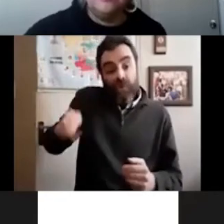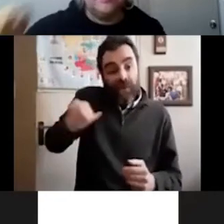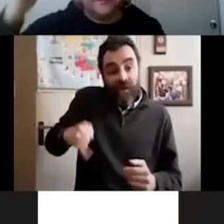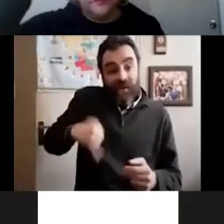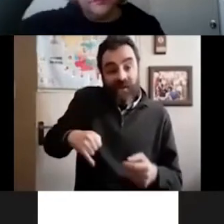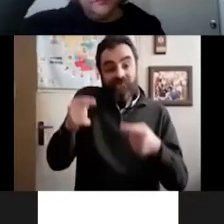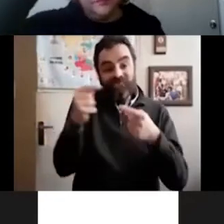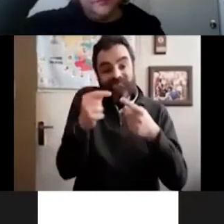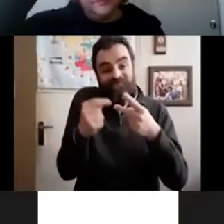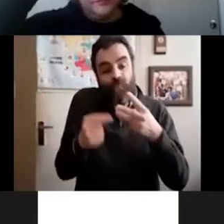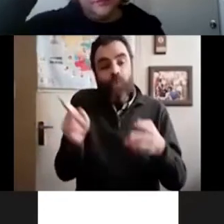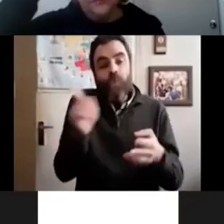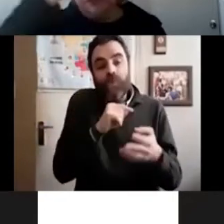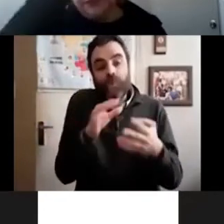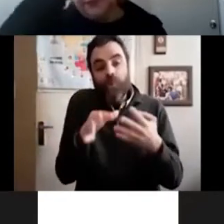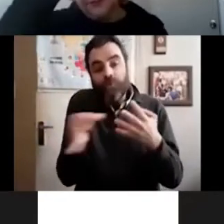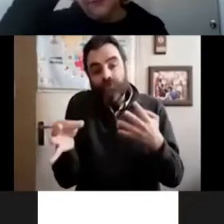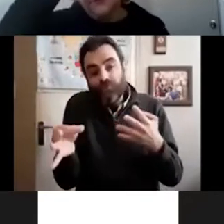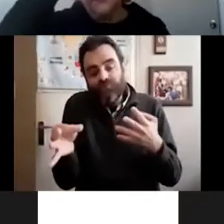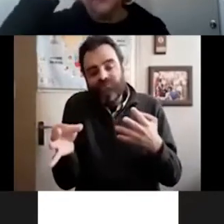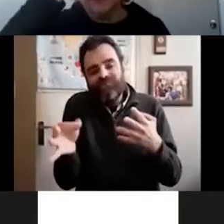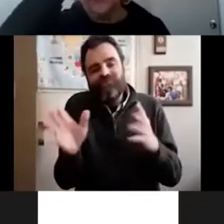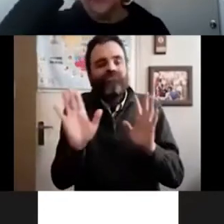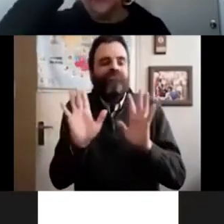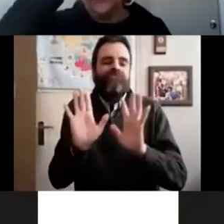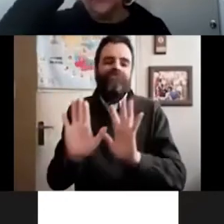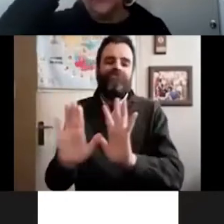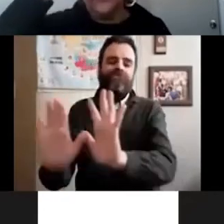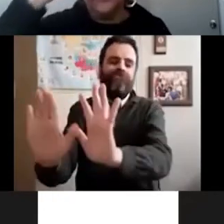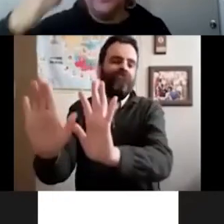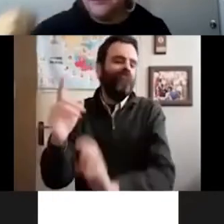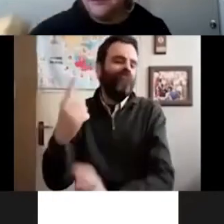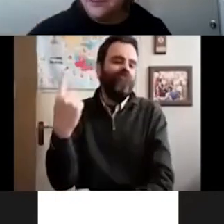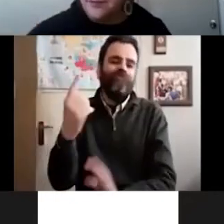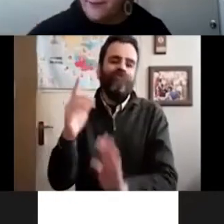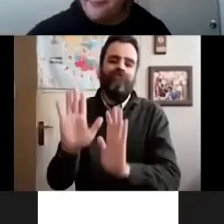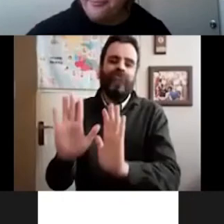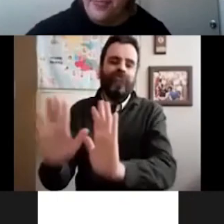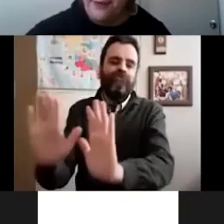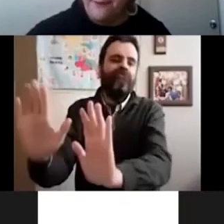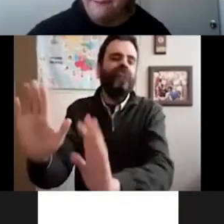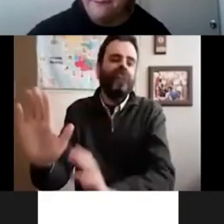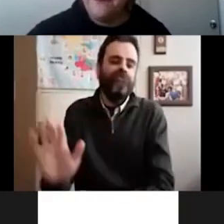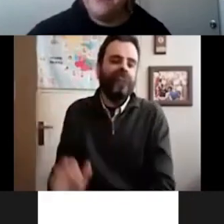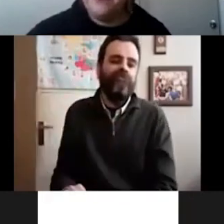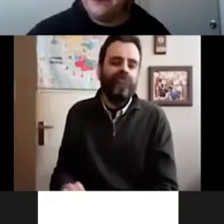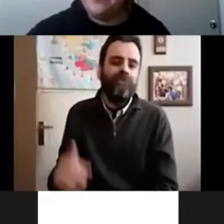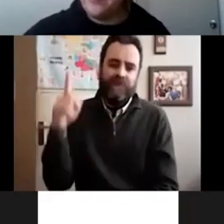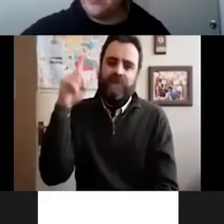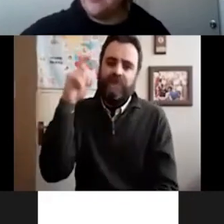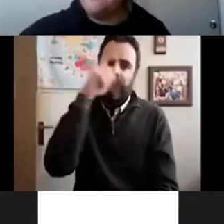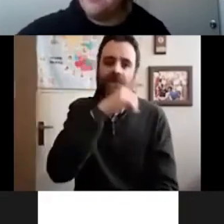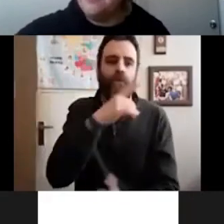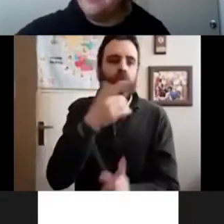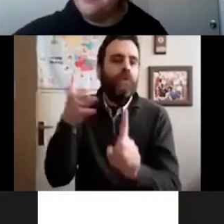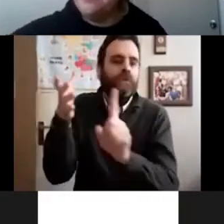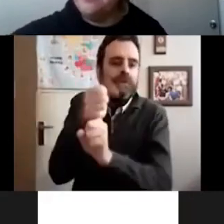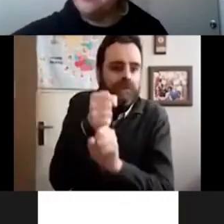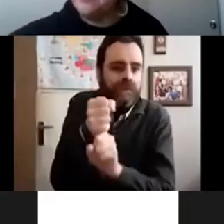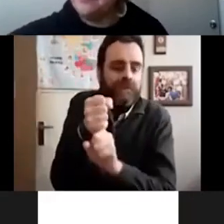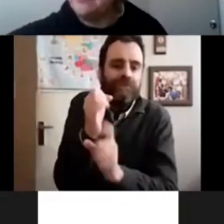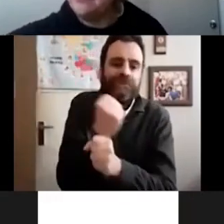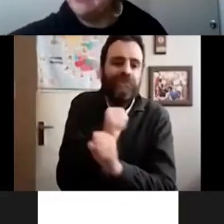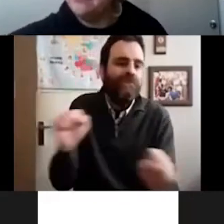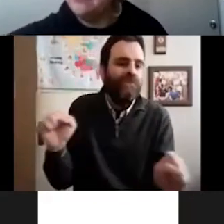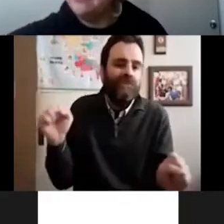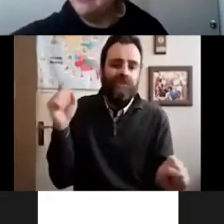y pueda seguir aprendiendo. Si no le gusta, bueno, ¿qué otra opción? También hay que darle su espacio y dejarlo solo, en verdad. Es